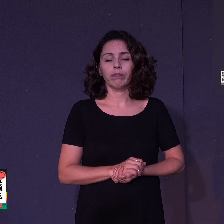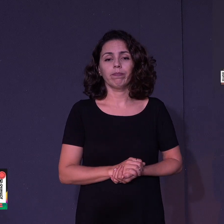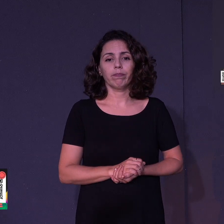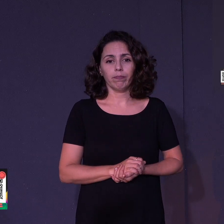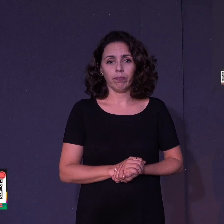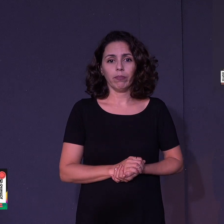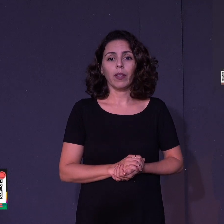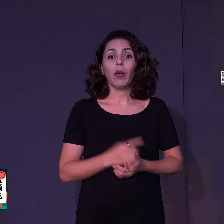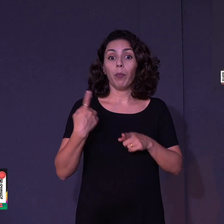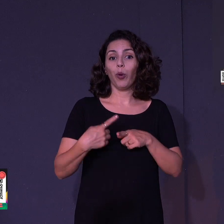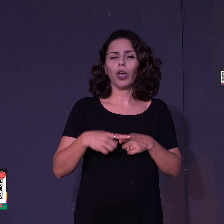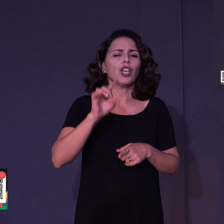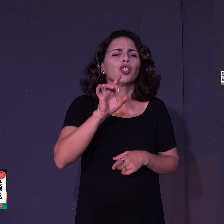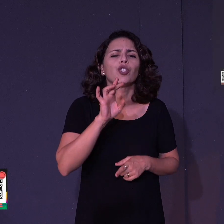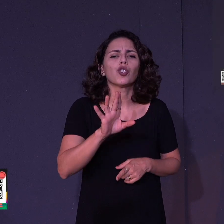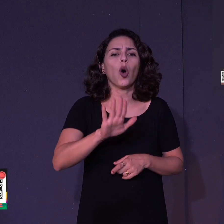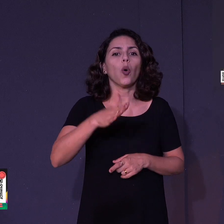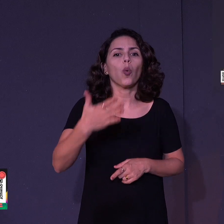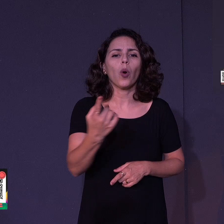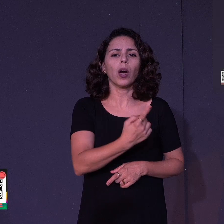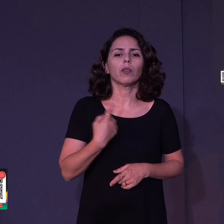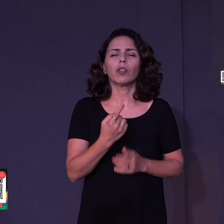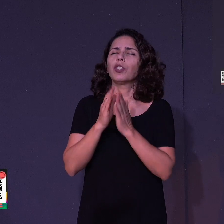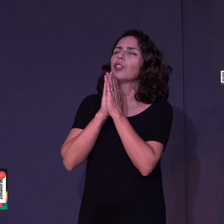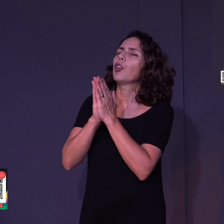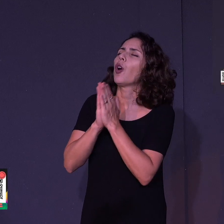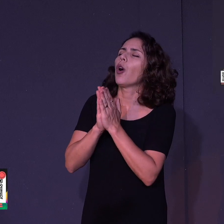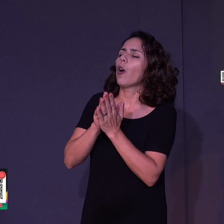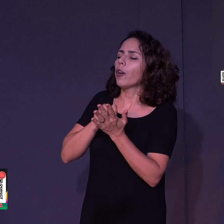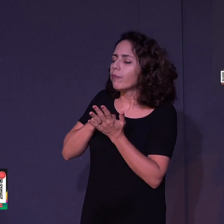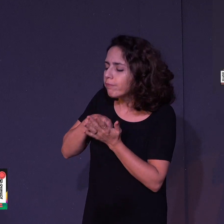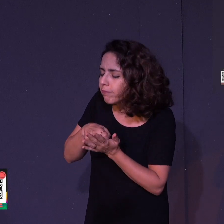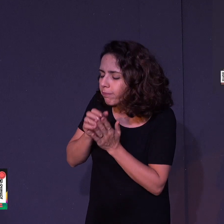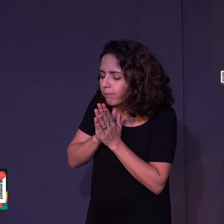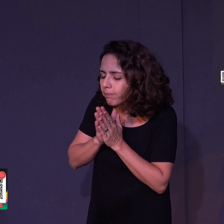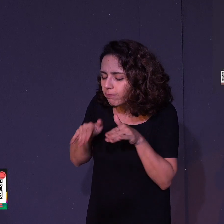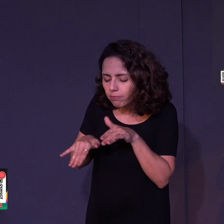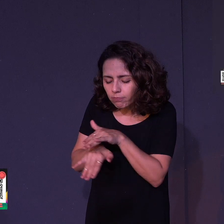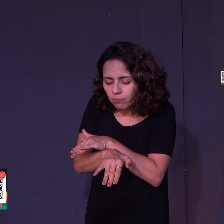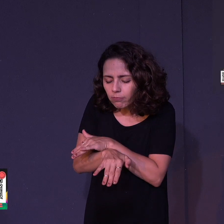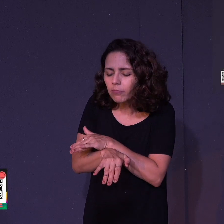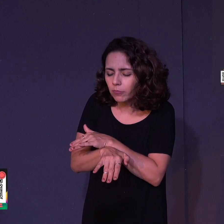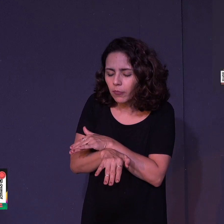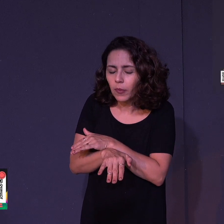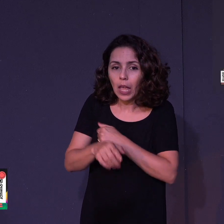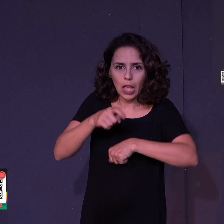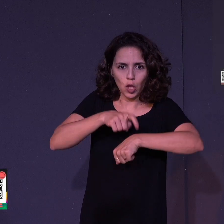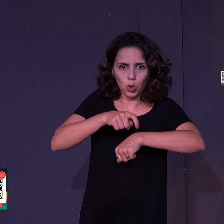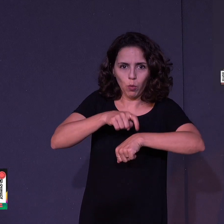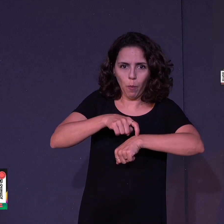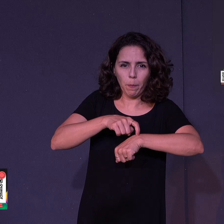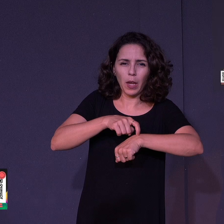de joelhos, que provaremos a misericórdia do Senhor no tempo da adversidade. Hebreus capítulo 4,